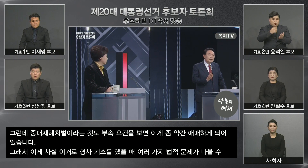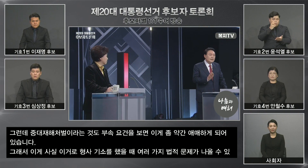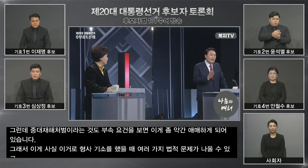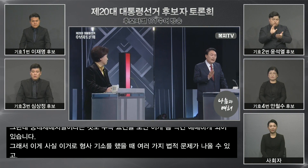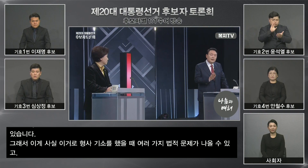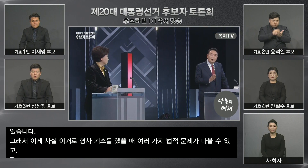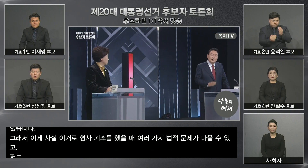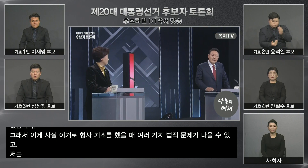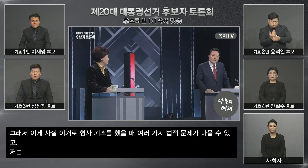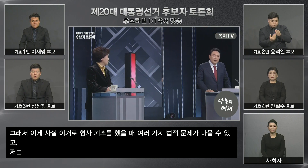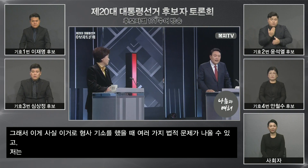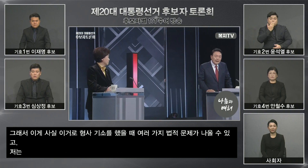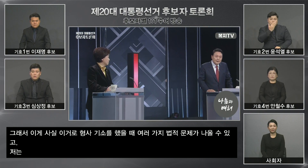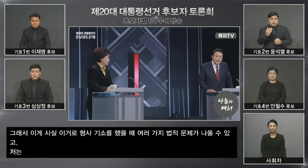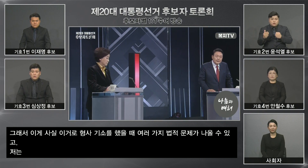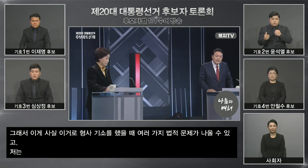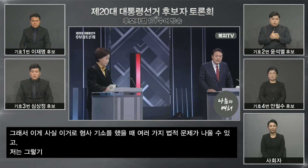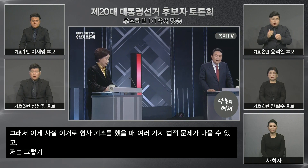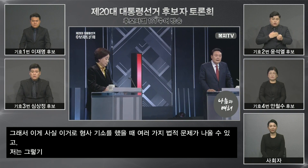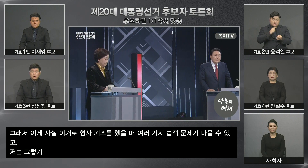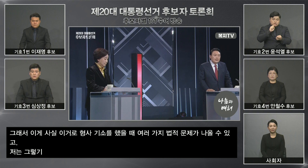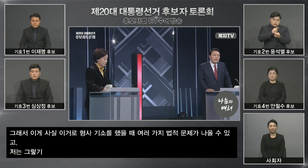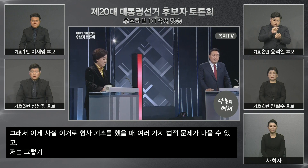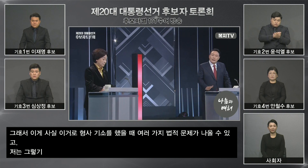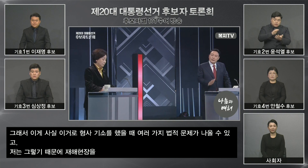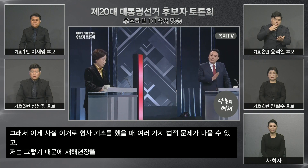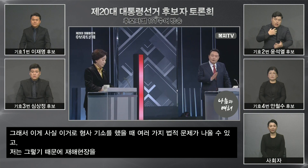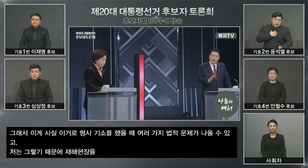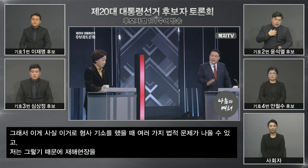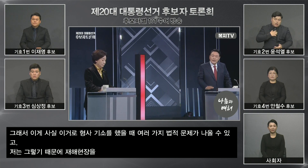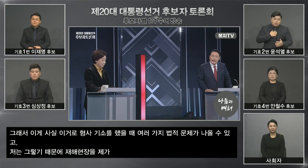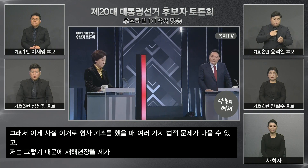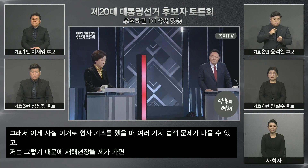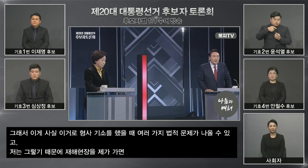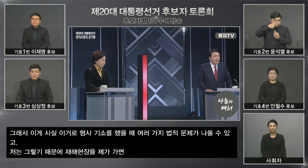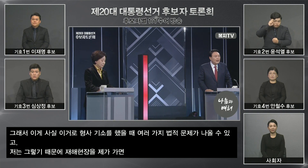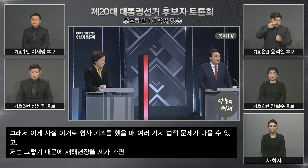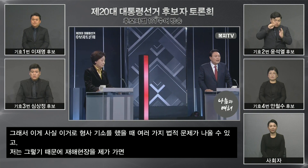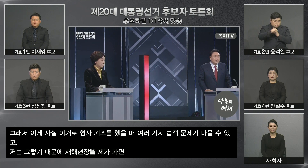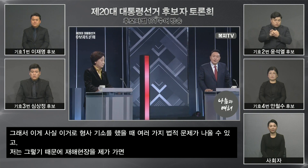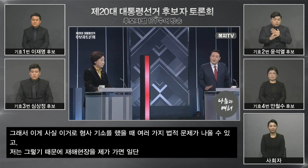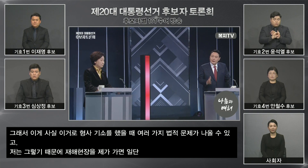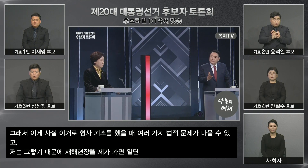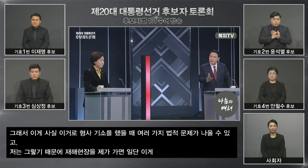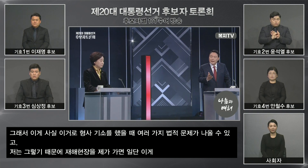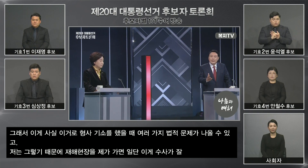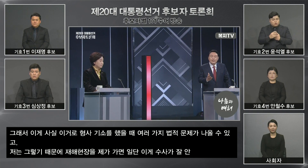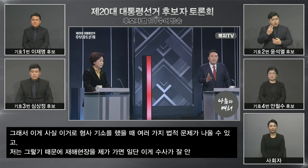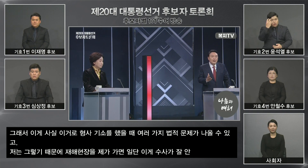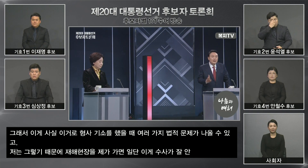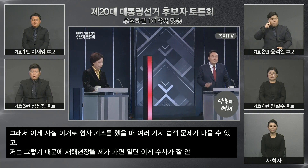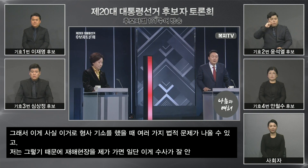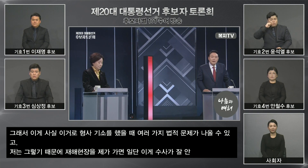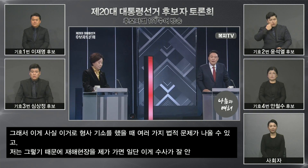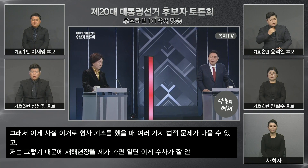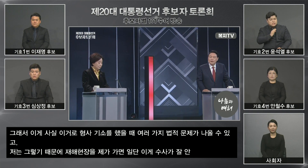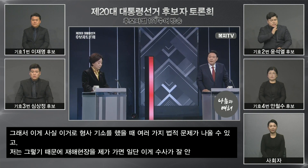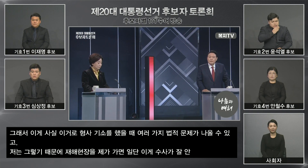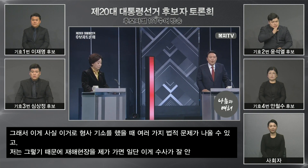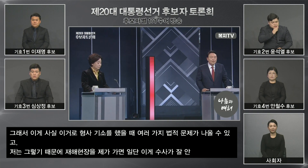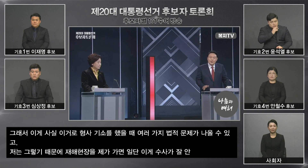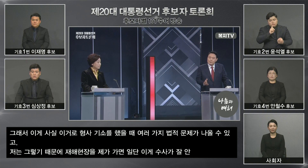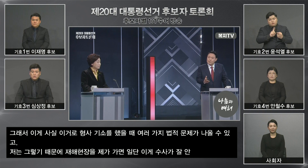때문에 재해 현장을 제가 가면은 일단 이게 수사가 잘 안 됩니다. 진상규명이 안 됩니다.